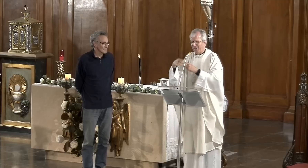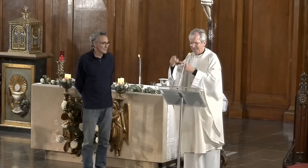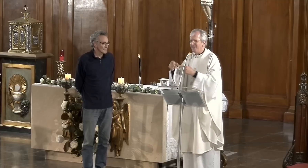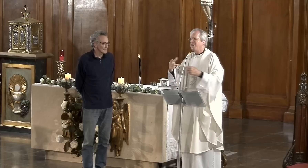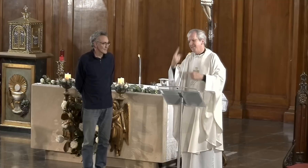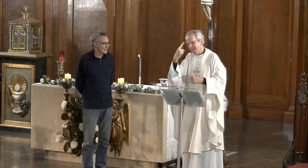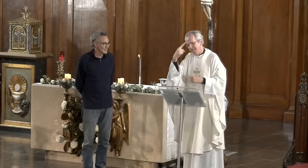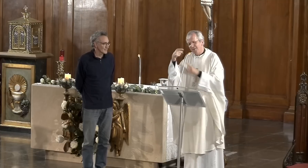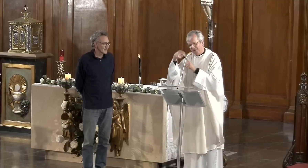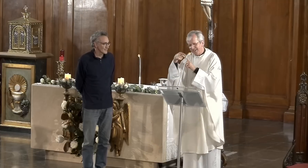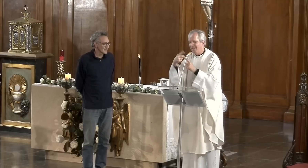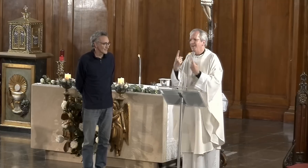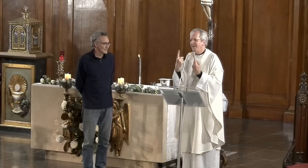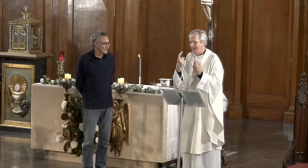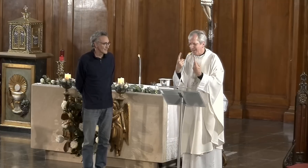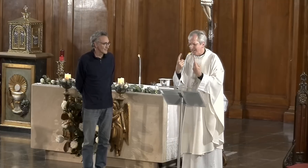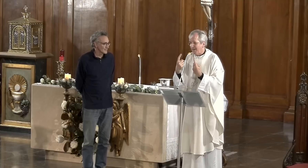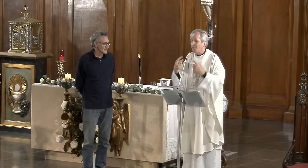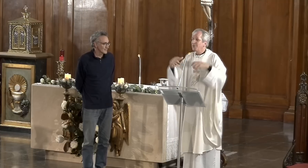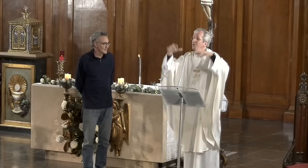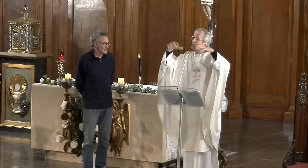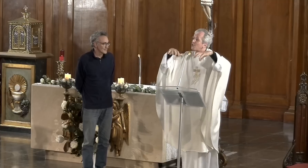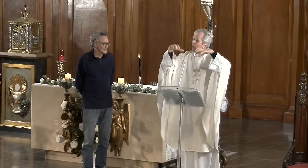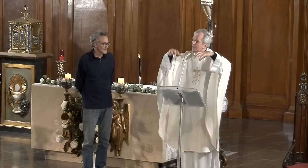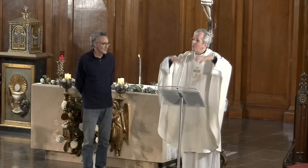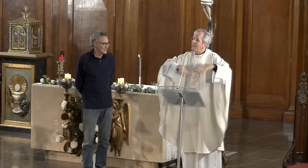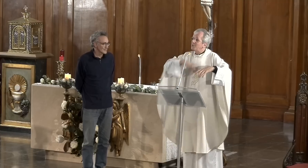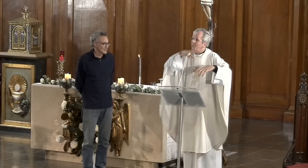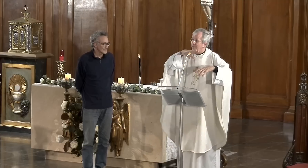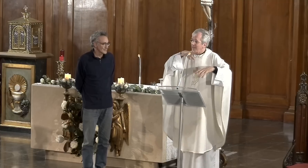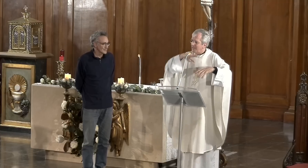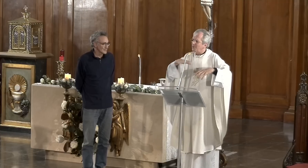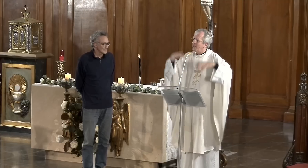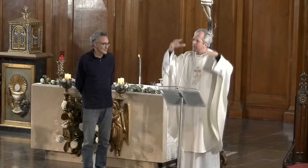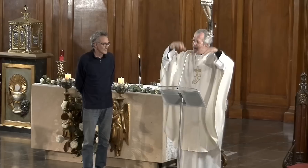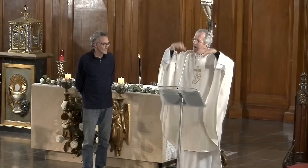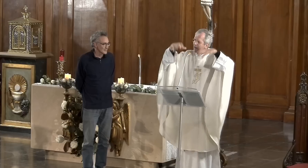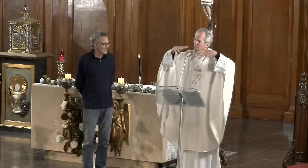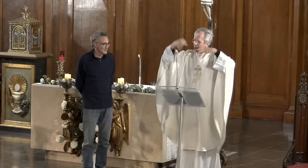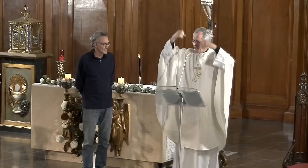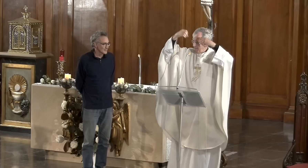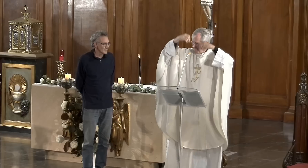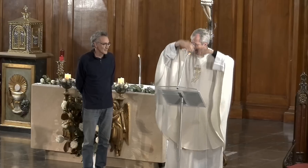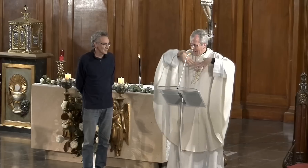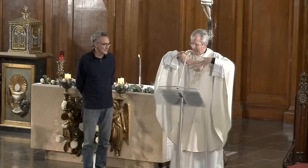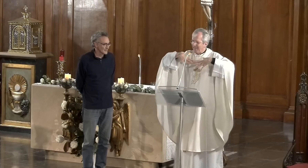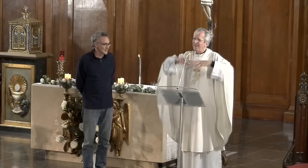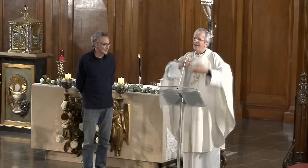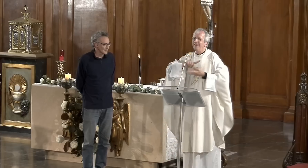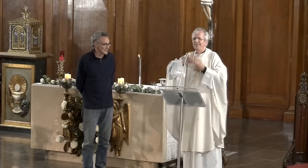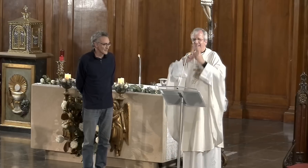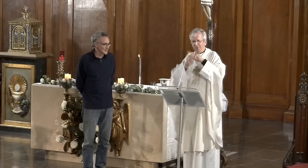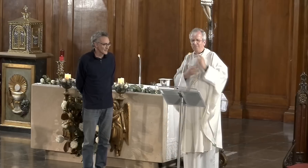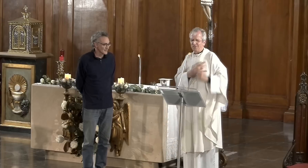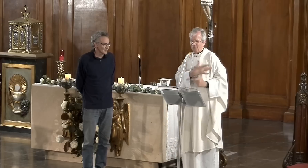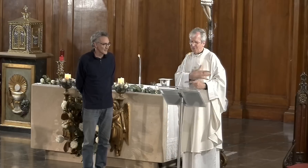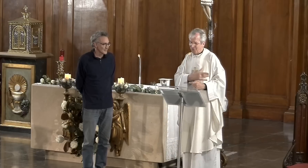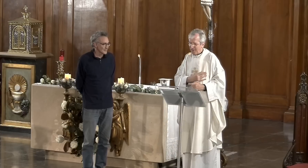intenciones que necesitamos que no solo la lluvia es suficiente sino también la lluvia de la gracia de la conversión de los corazones